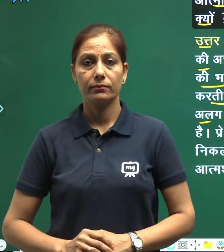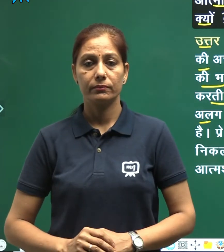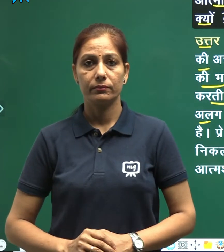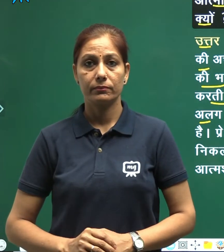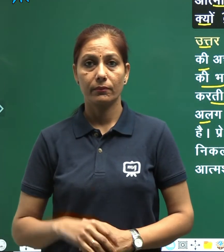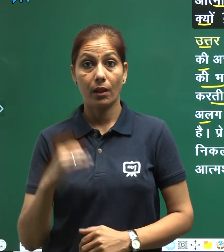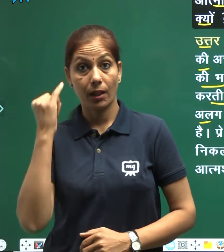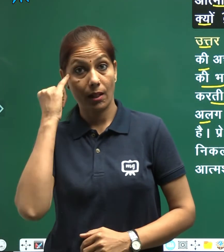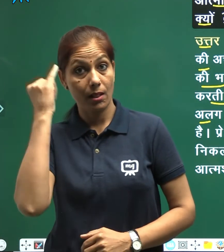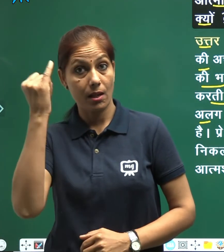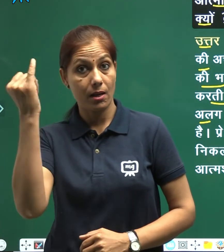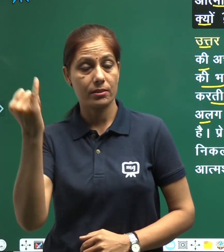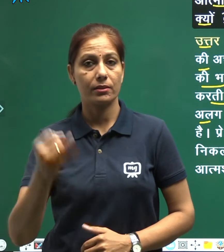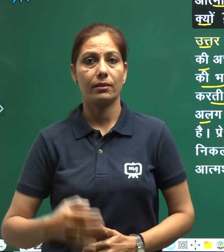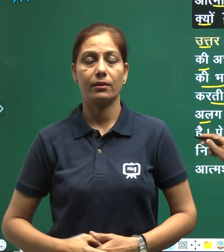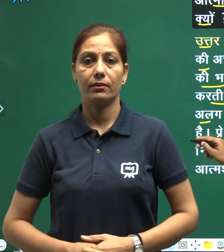तलाश करता है।